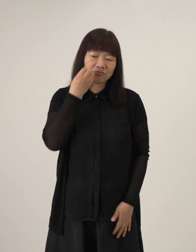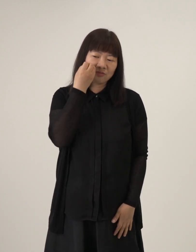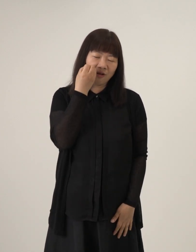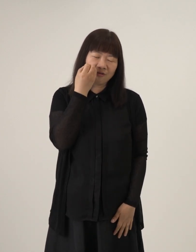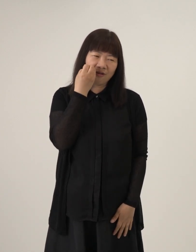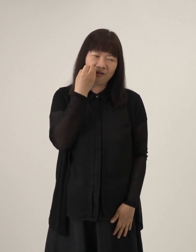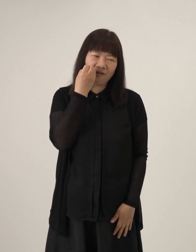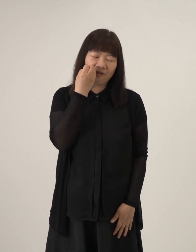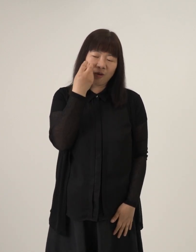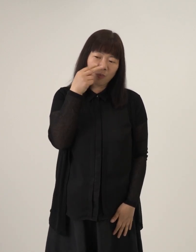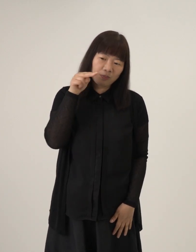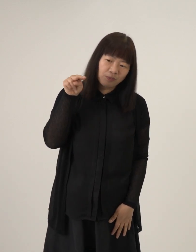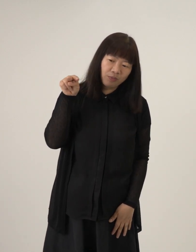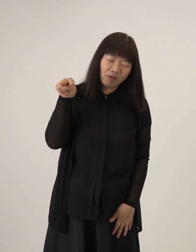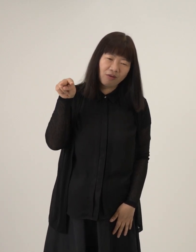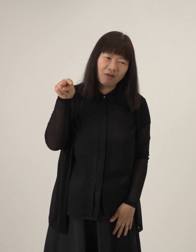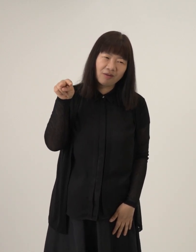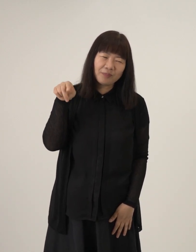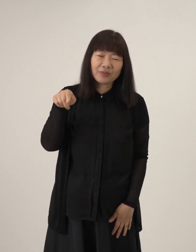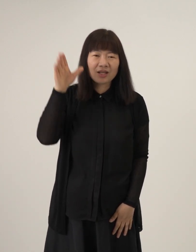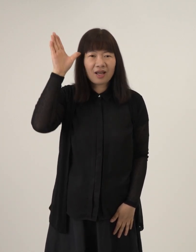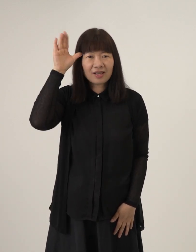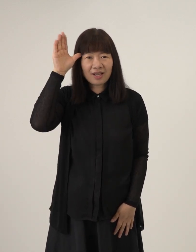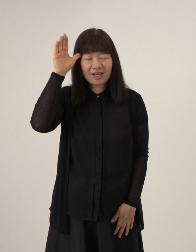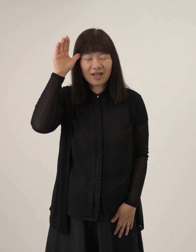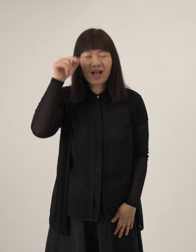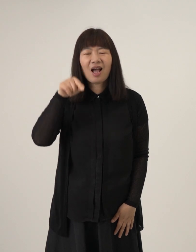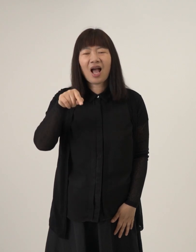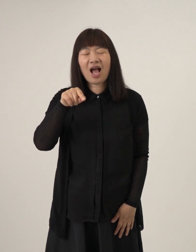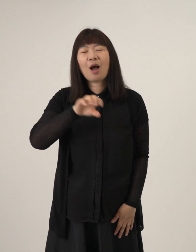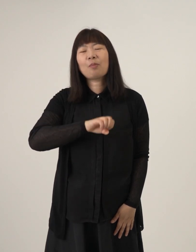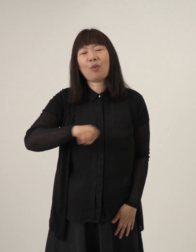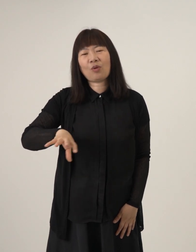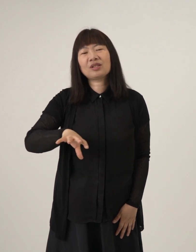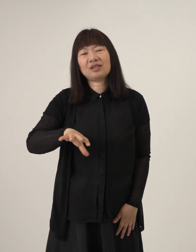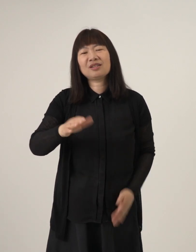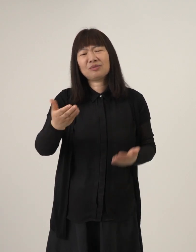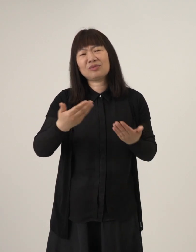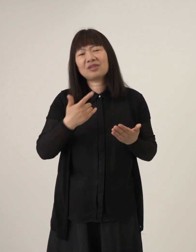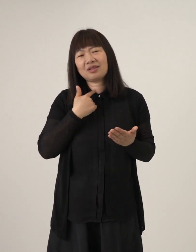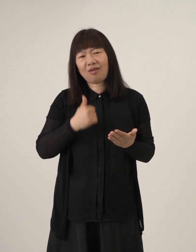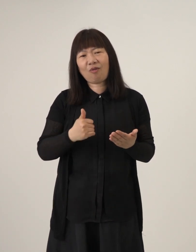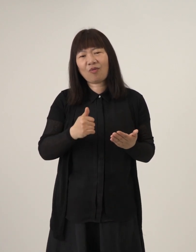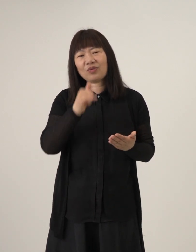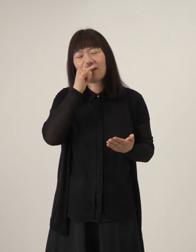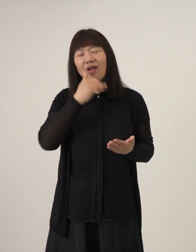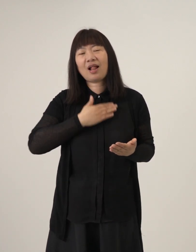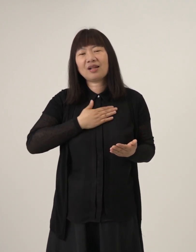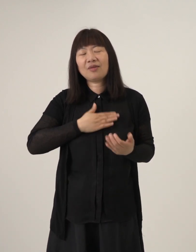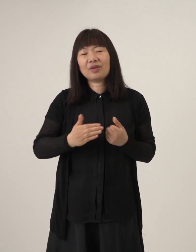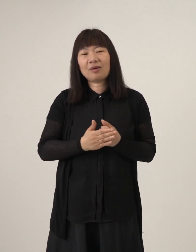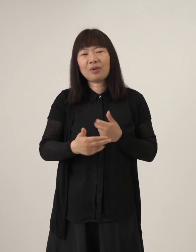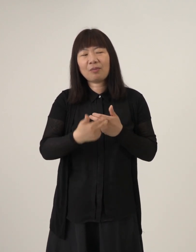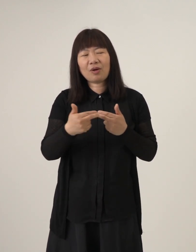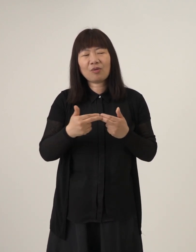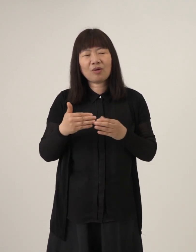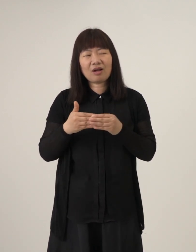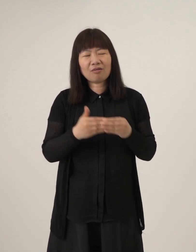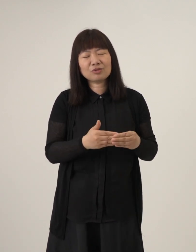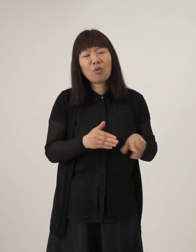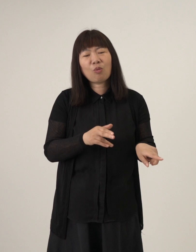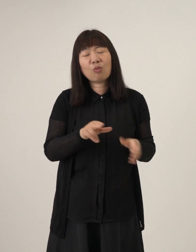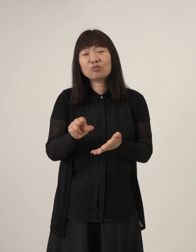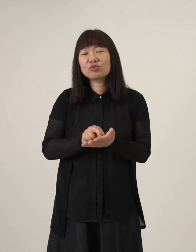이상해서 보니까 이 개가 이제 그런 사연이 있는 걸 알게 됐어요. 그래서 병원에 가서 뭐 탈이